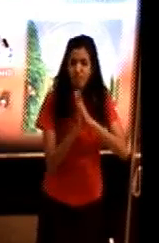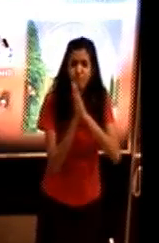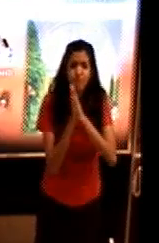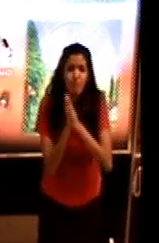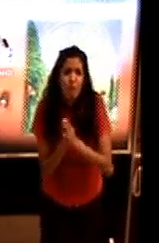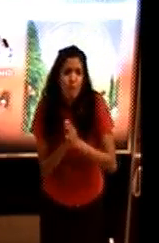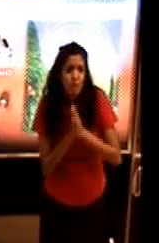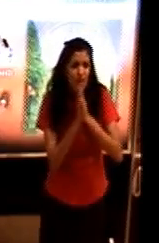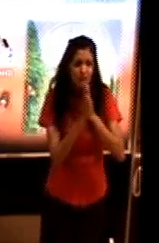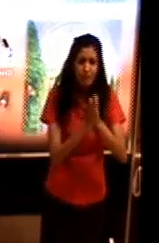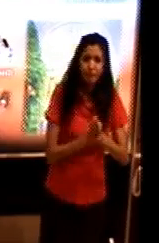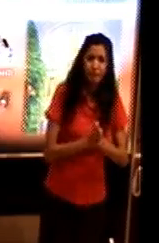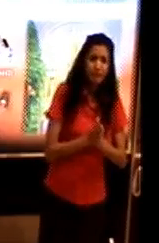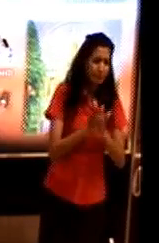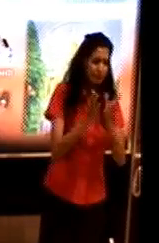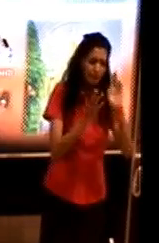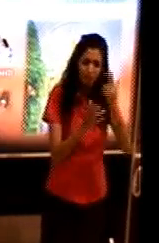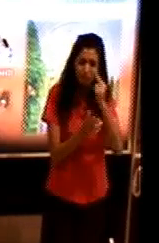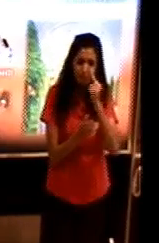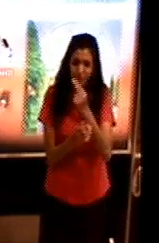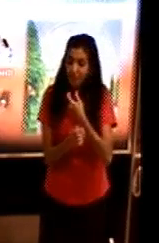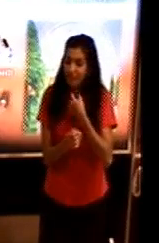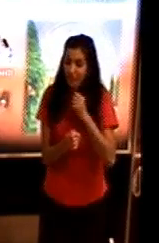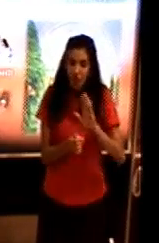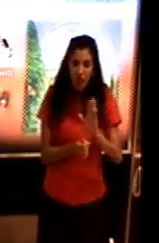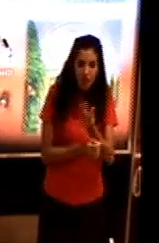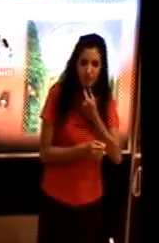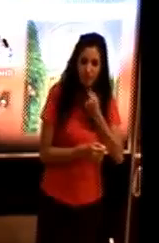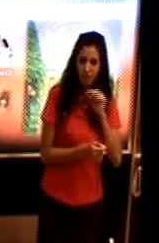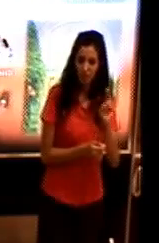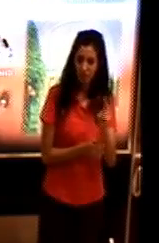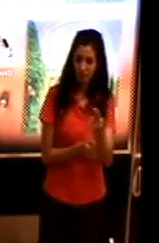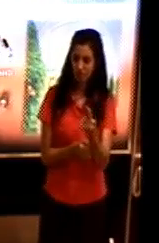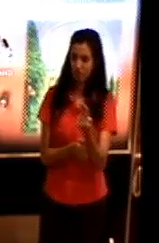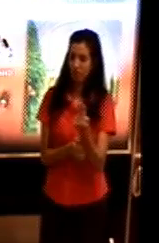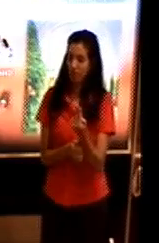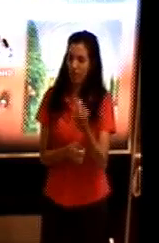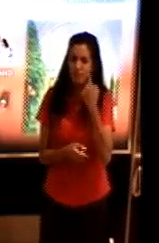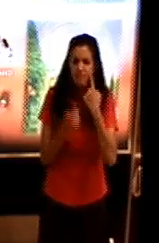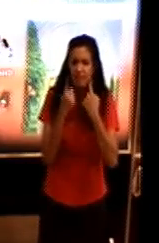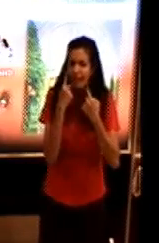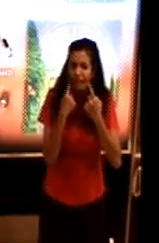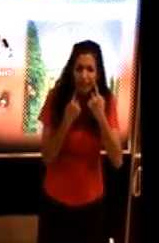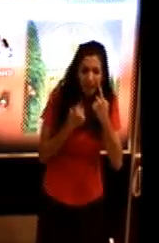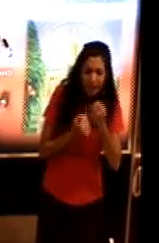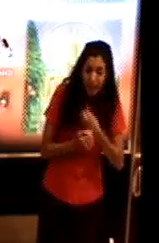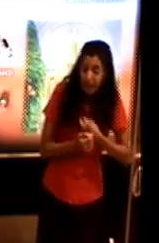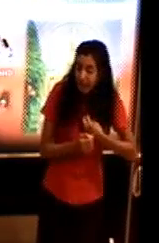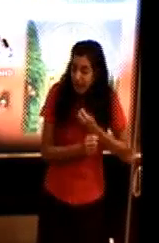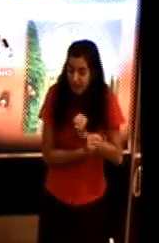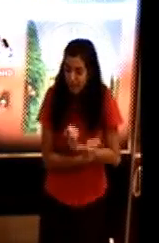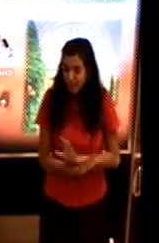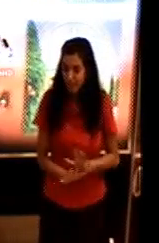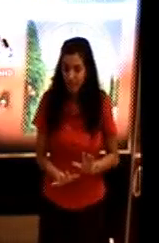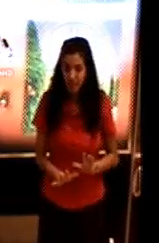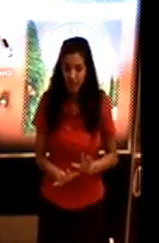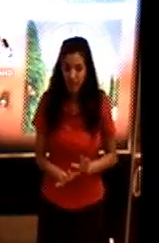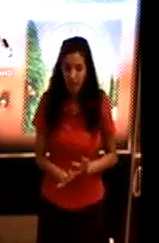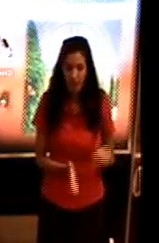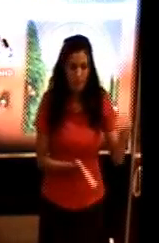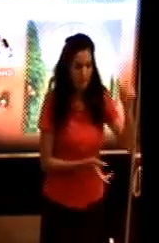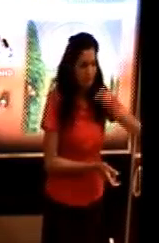que caigan sobre ellos en ese día? ¿Cómo habrán de llorar desesperadamente? ¿Y cuántos millones